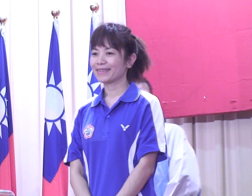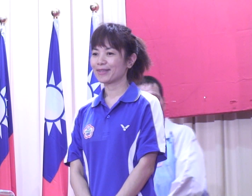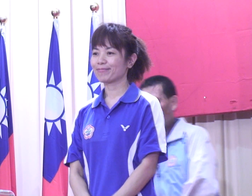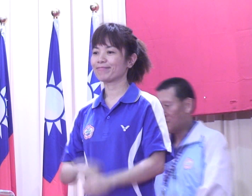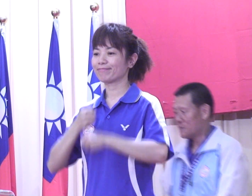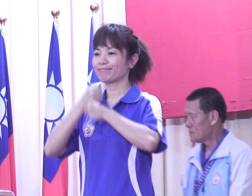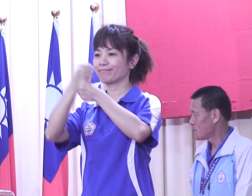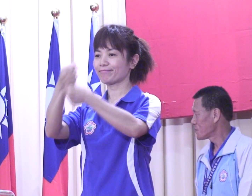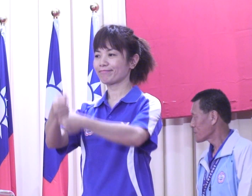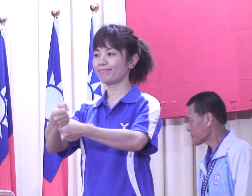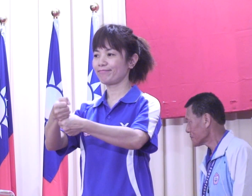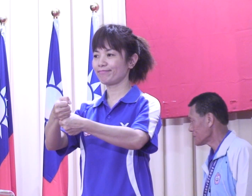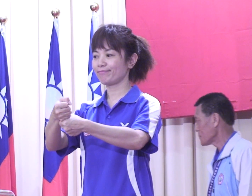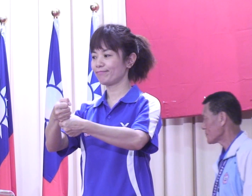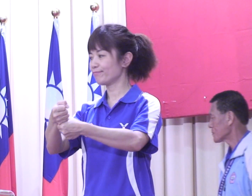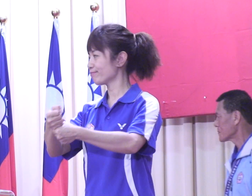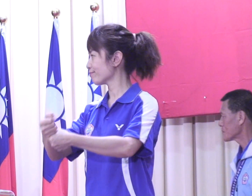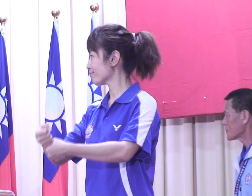授旗，